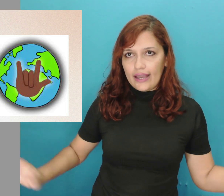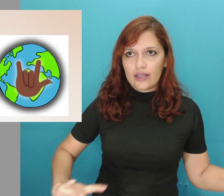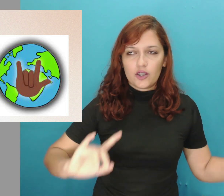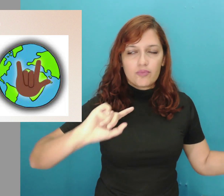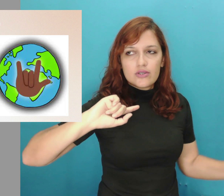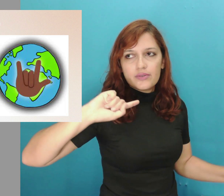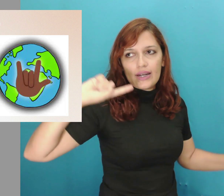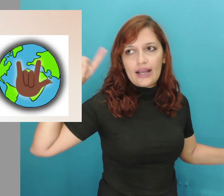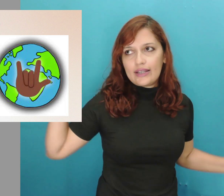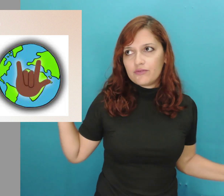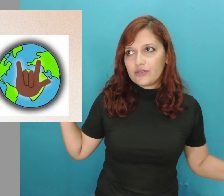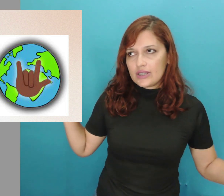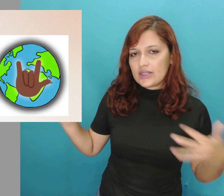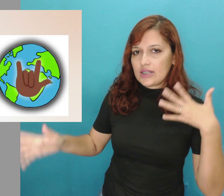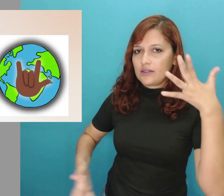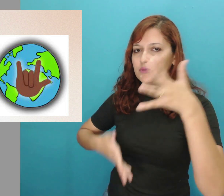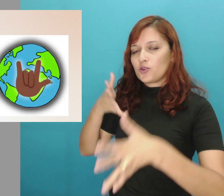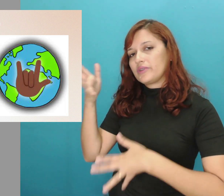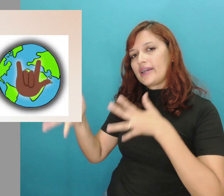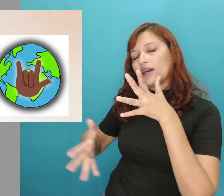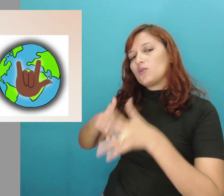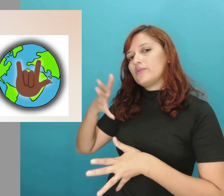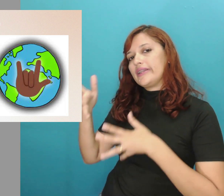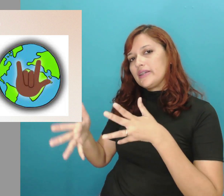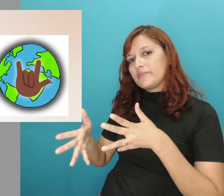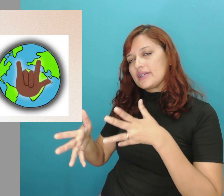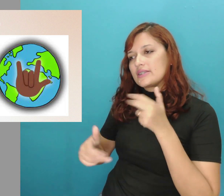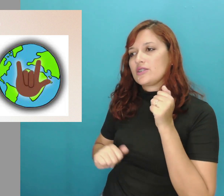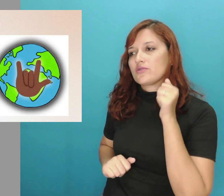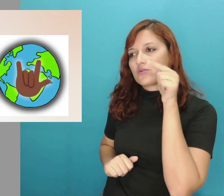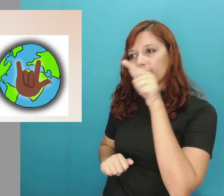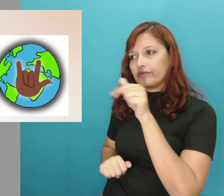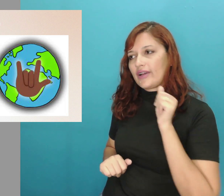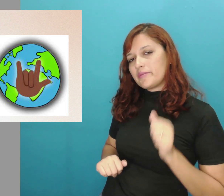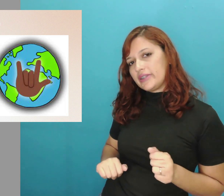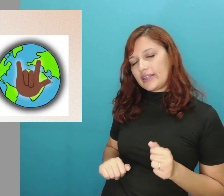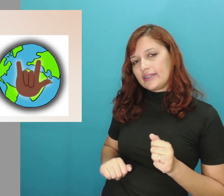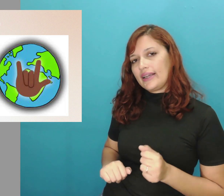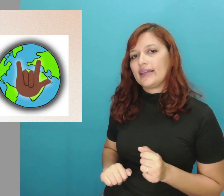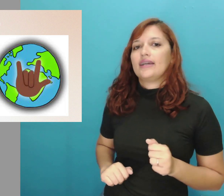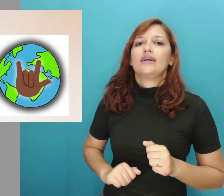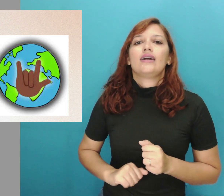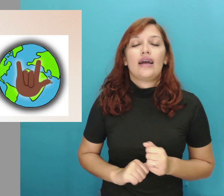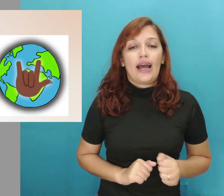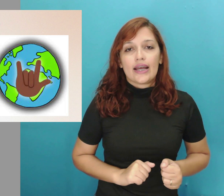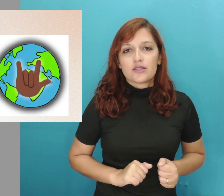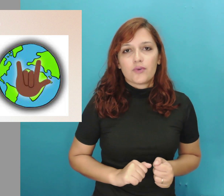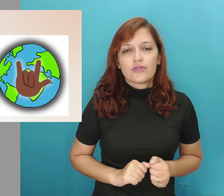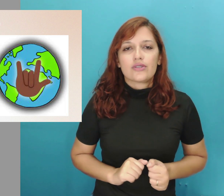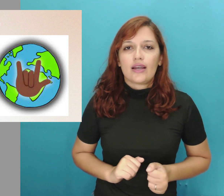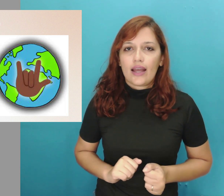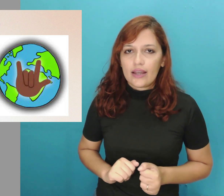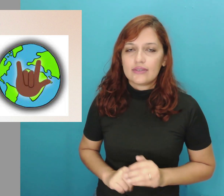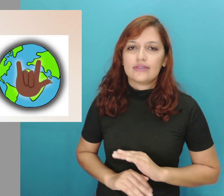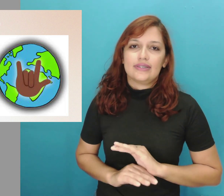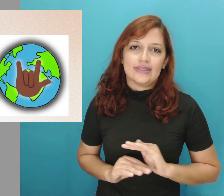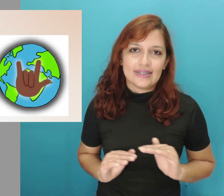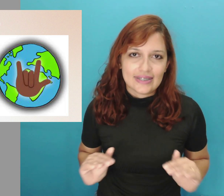entender? Eu posso ir lá na França, me comunicar com Libras e o surdo vai me entender? A resposta é